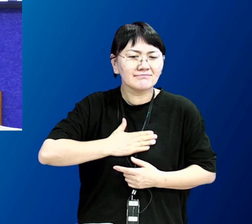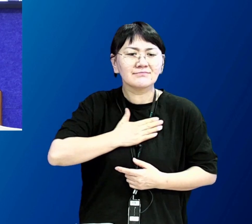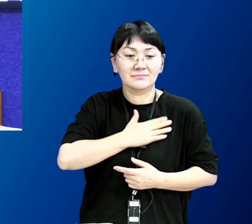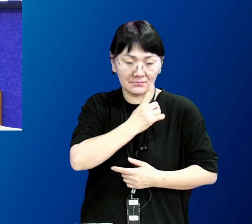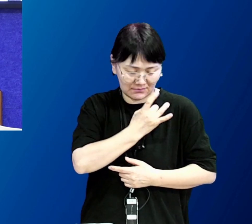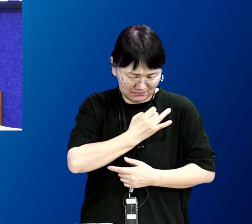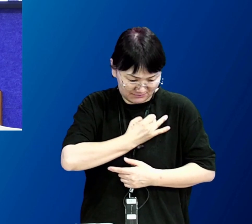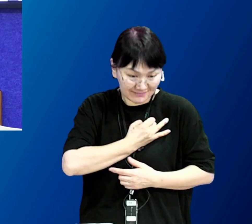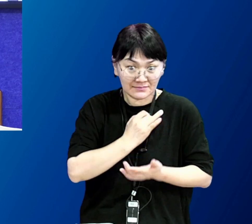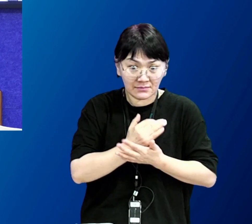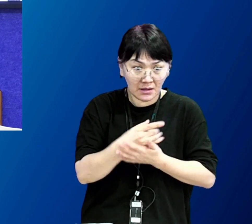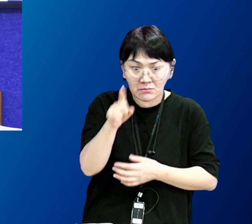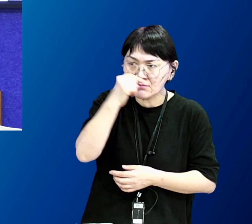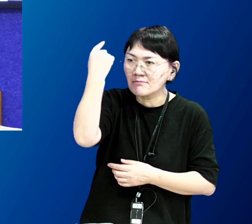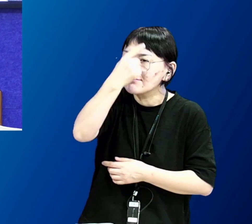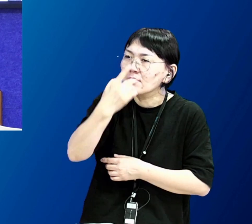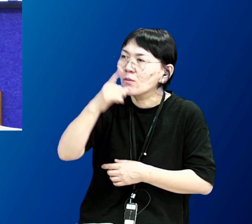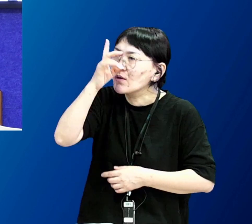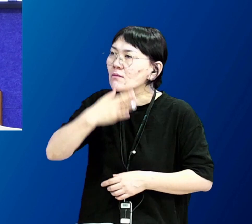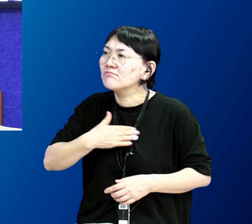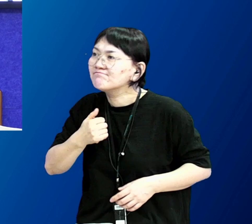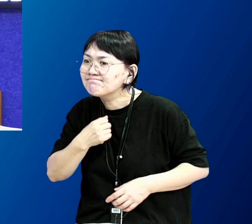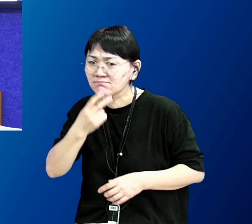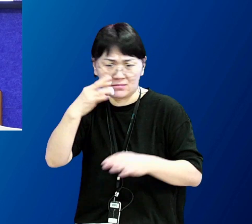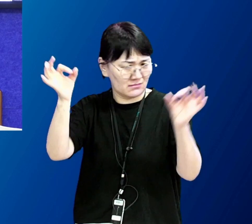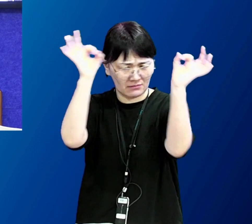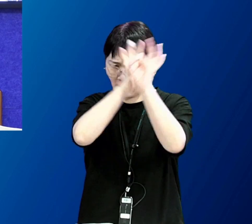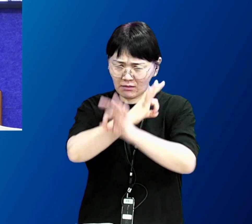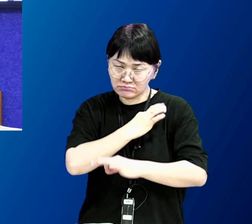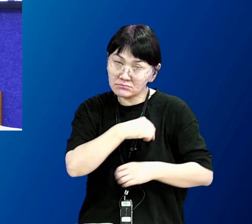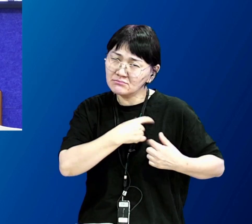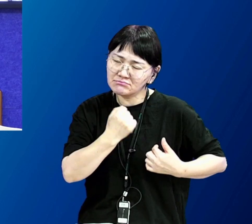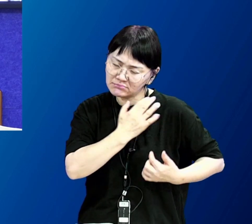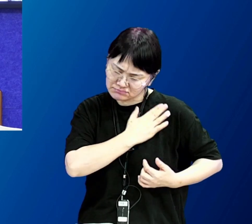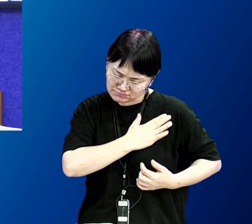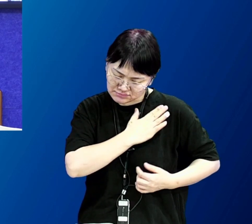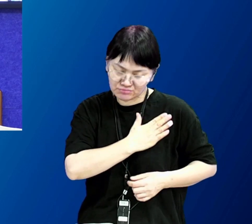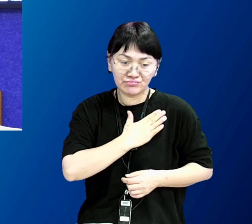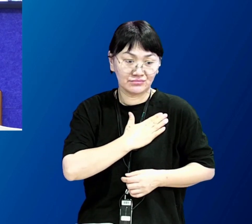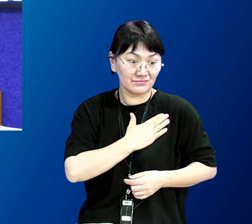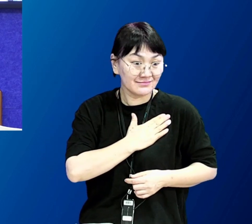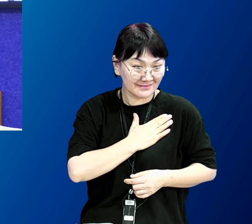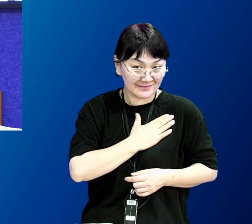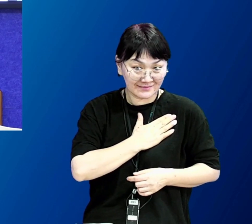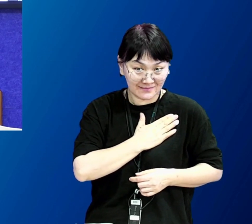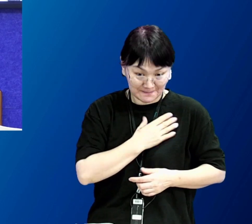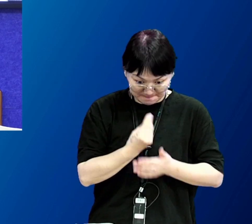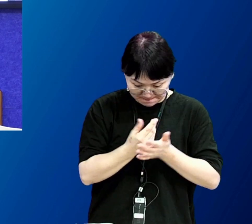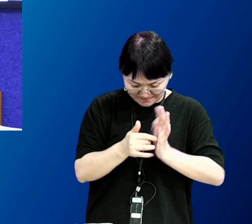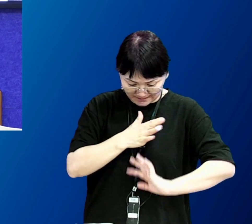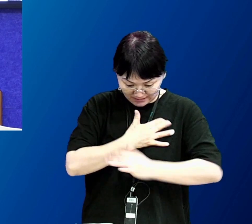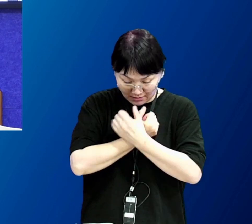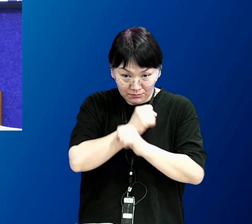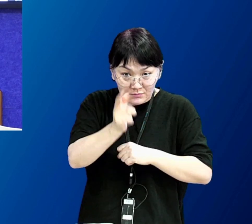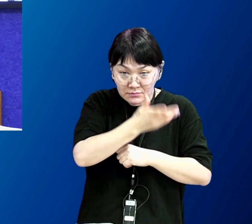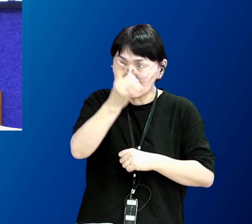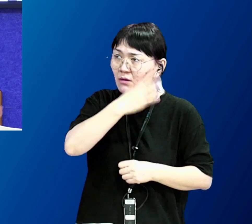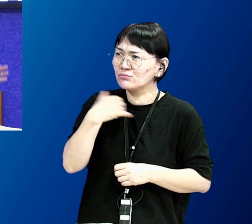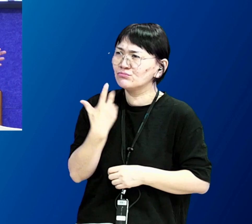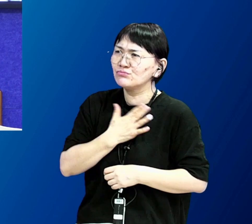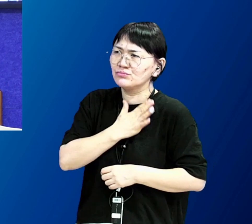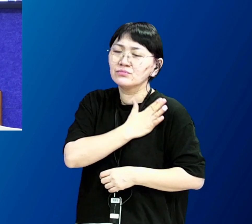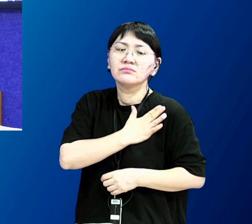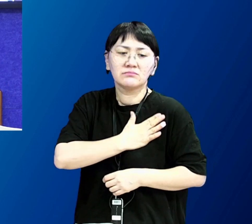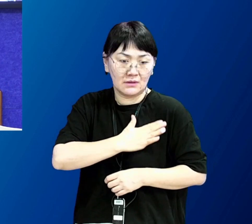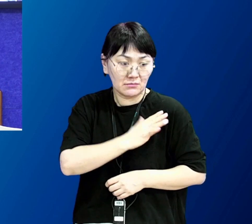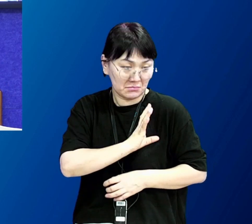Итгэдэг. Бид түүнийг хараагүйч хайрладаг гэж хэлсэн. Аурлыг авсан хүнд эзнийг хайрлах сэтгэл бий.